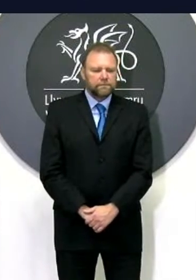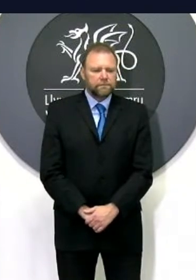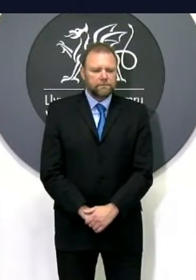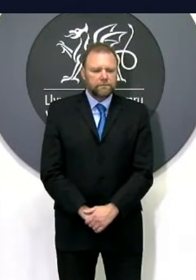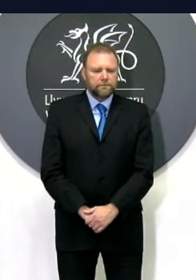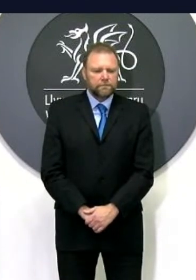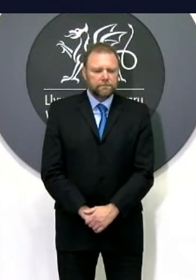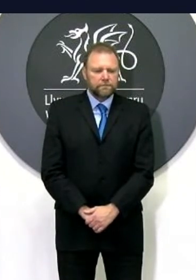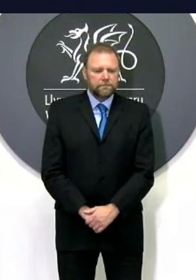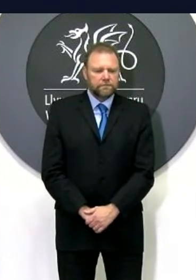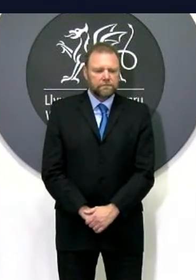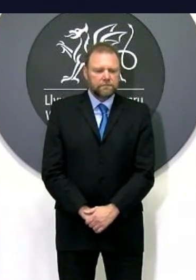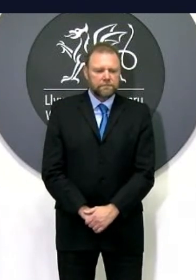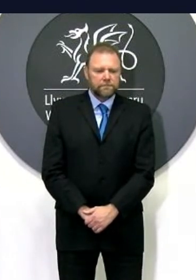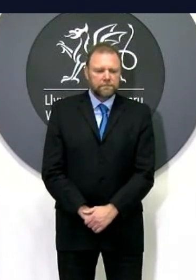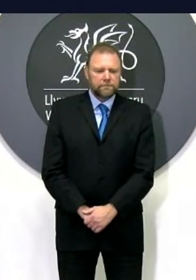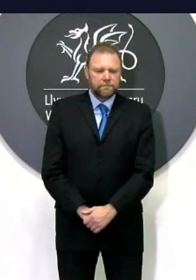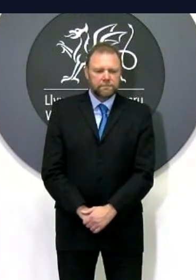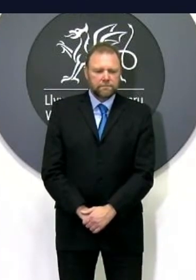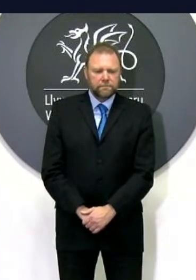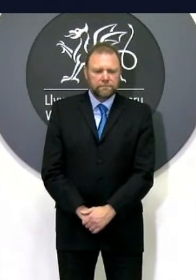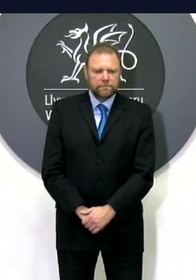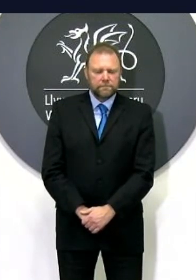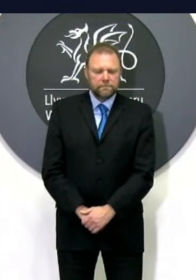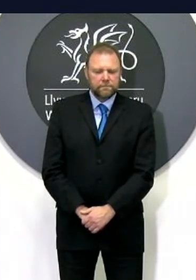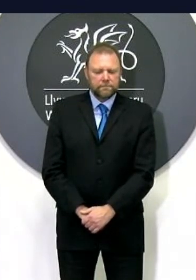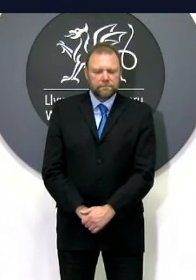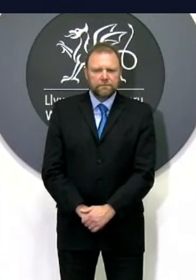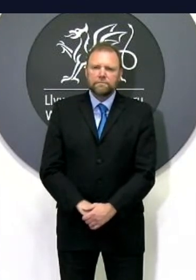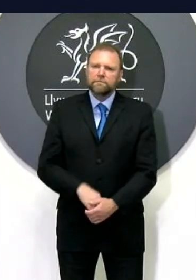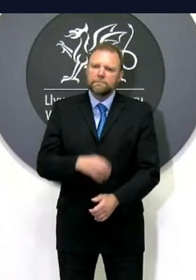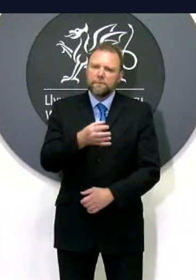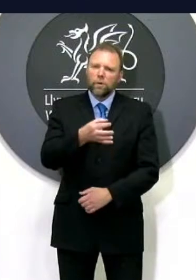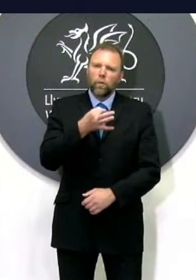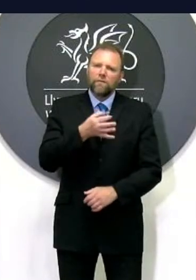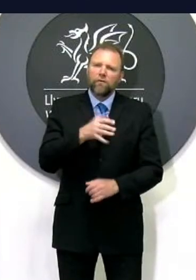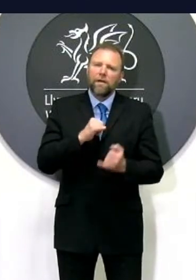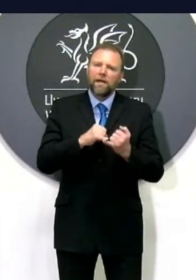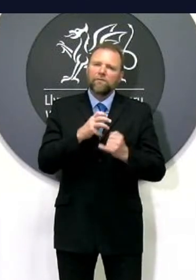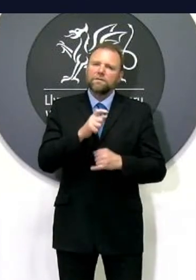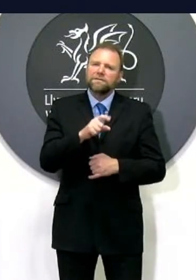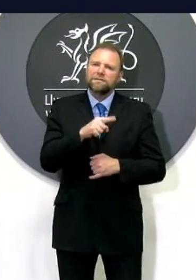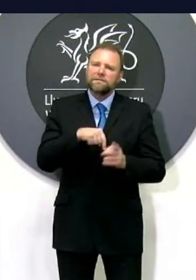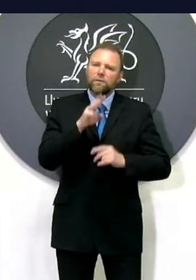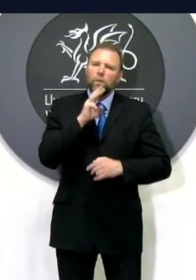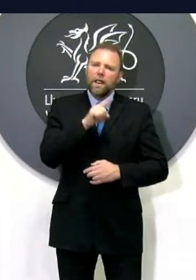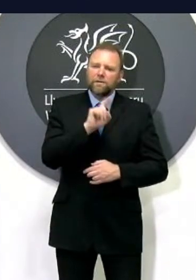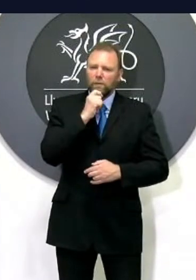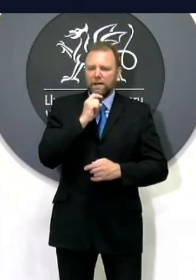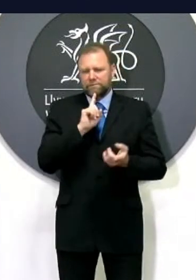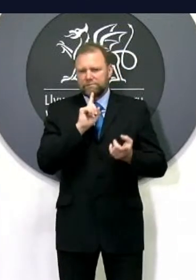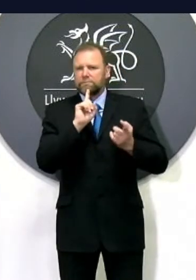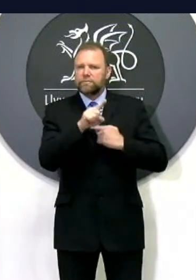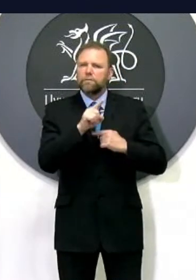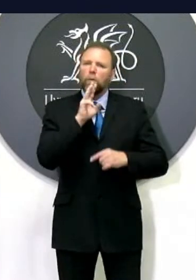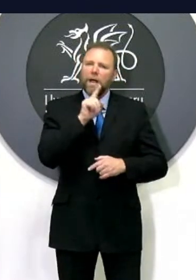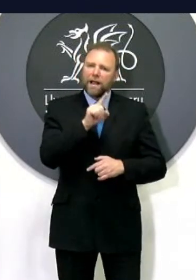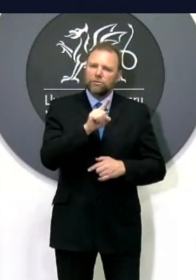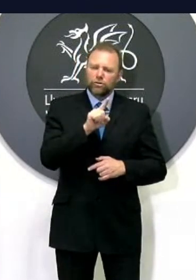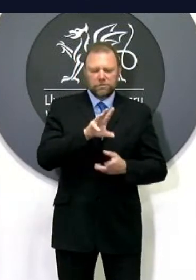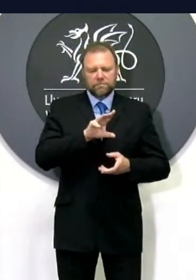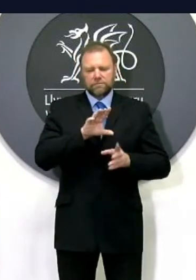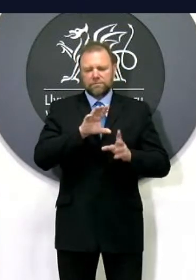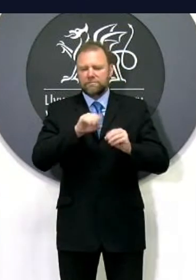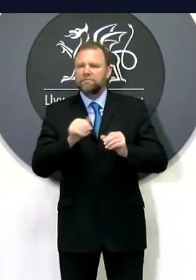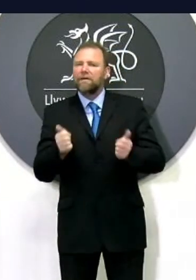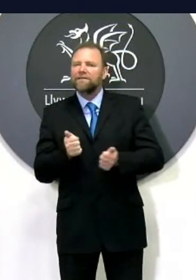cynllunio am y dyfodol ar lefel yr Deyrnas Unedig i gyd. Mae yn gymhleth, mae'n dibynnu ar lot o pethau fel